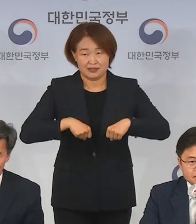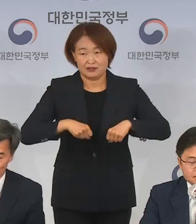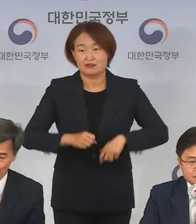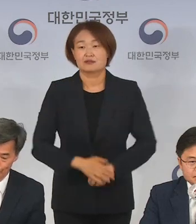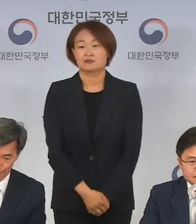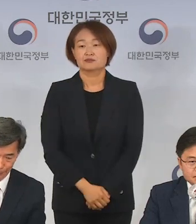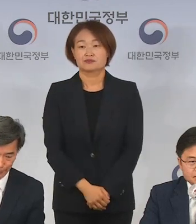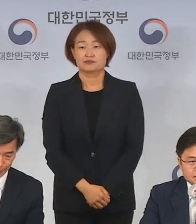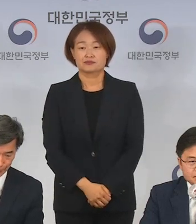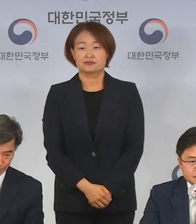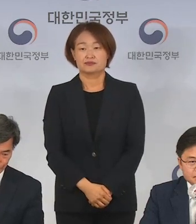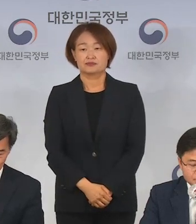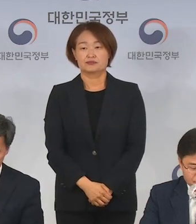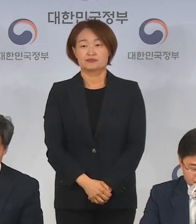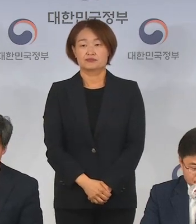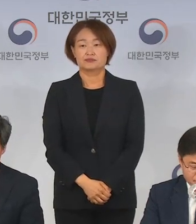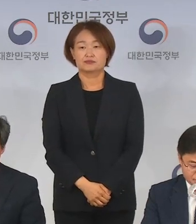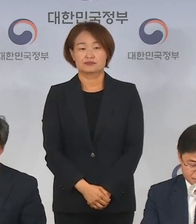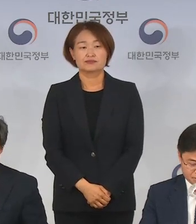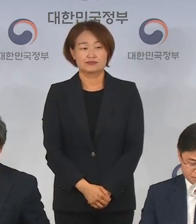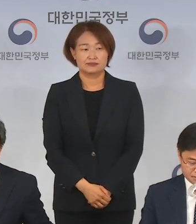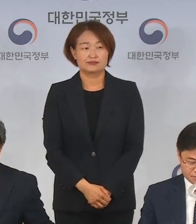같습니다.